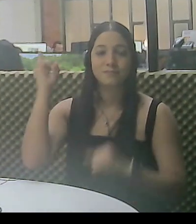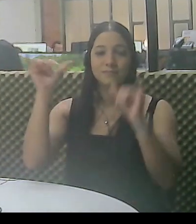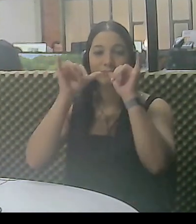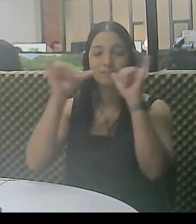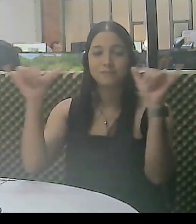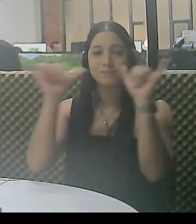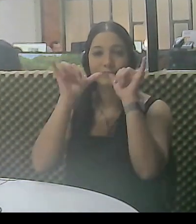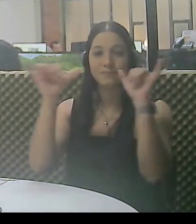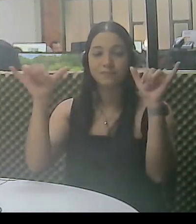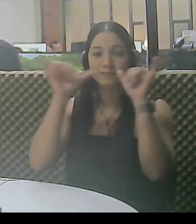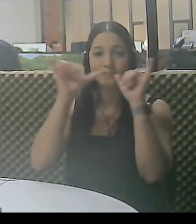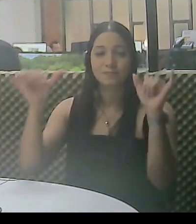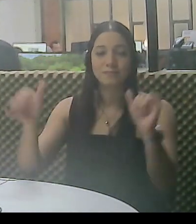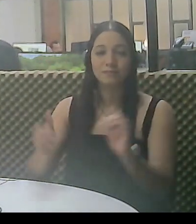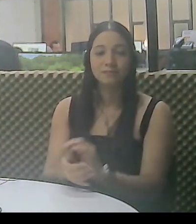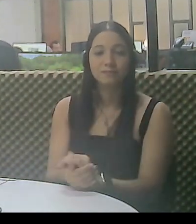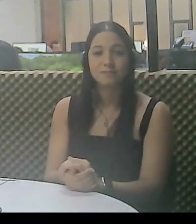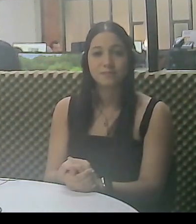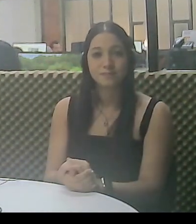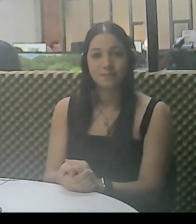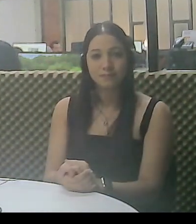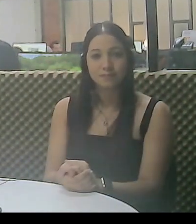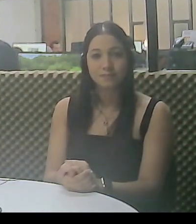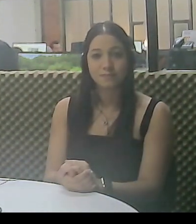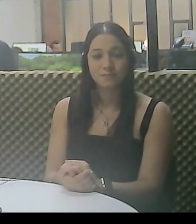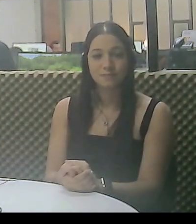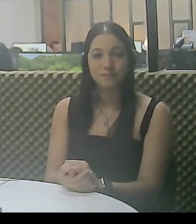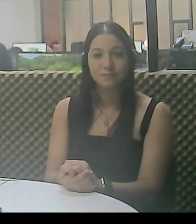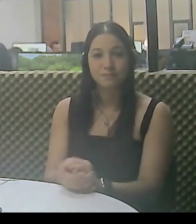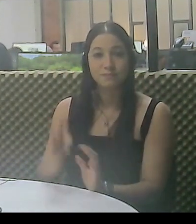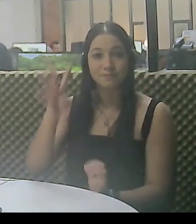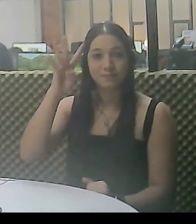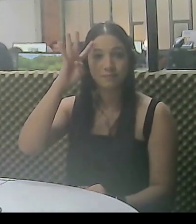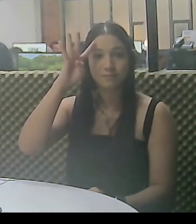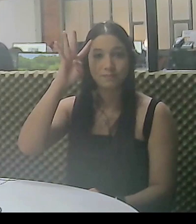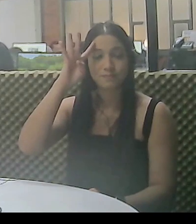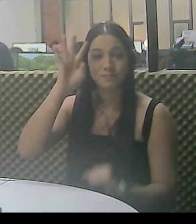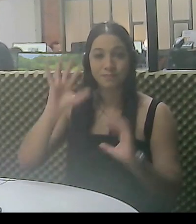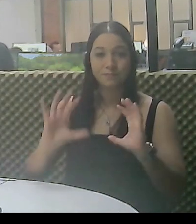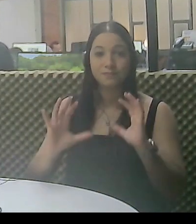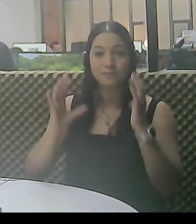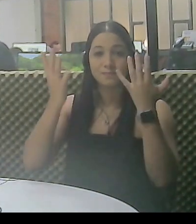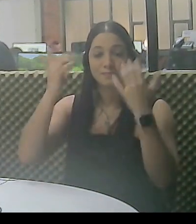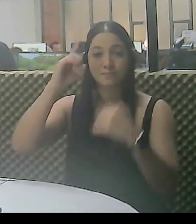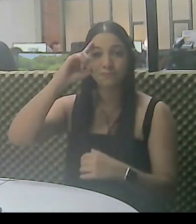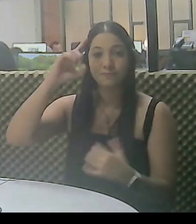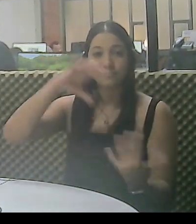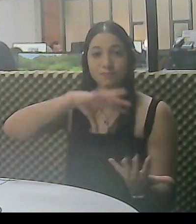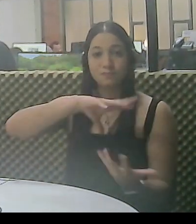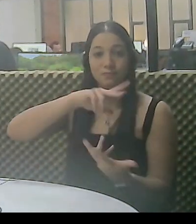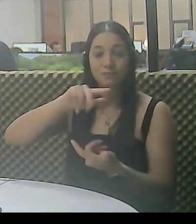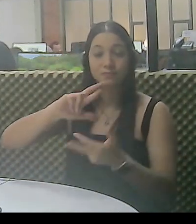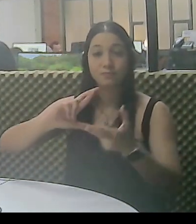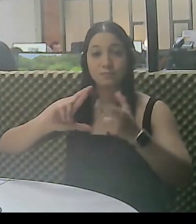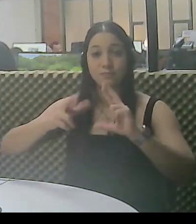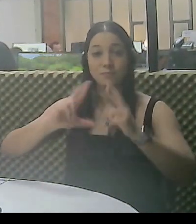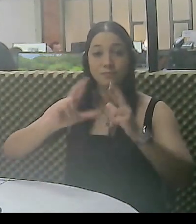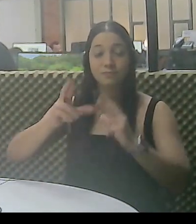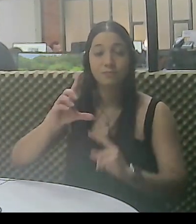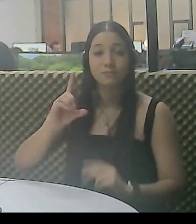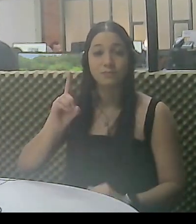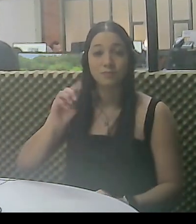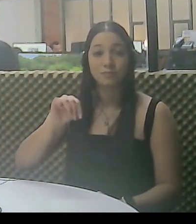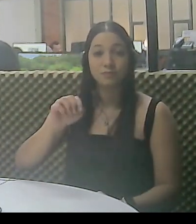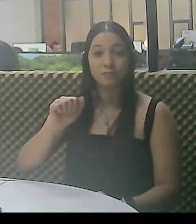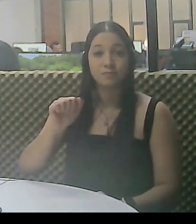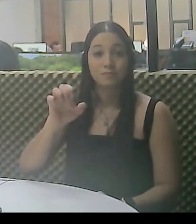Giro de notícias. Nesta última quarta-feira, em comemoração ao Dia Mundial da Reciclagem, o Departamento